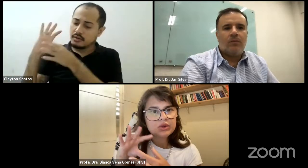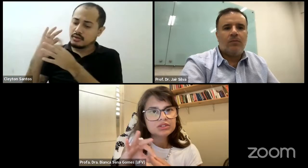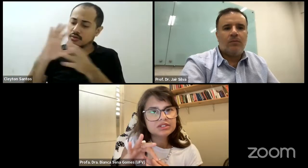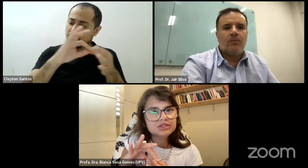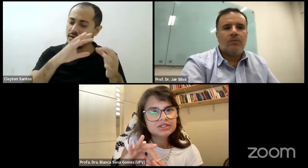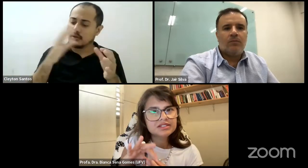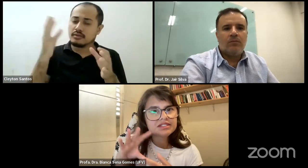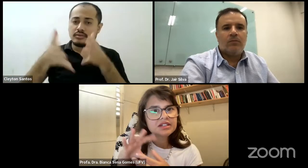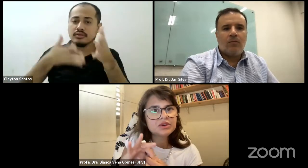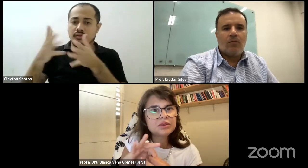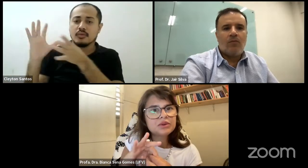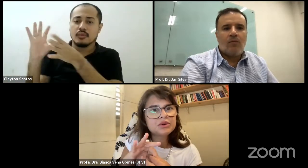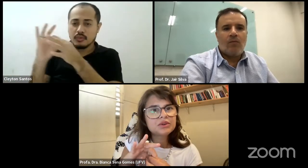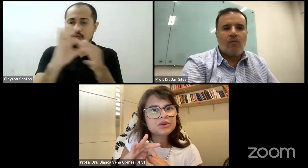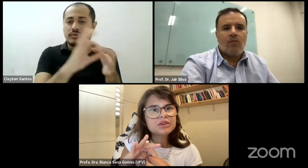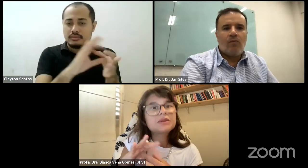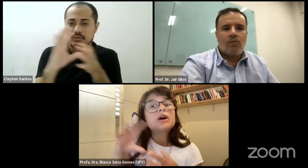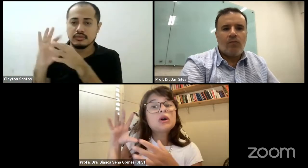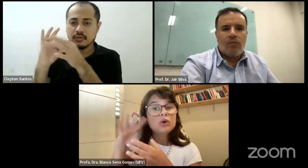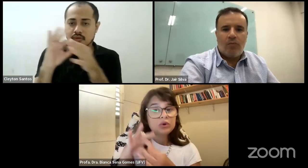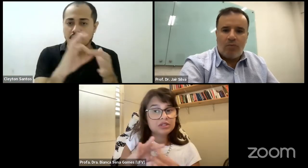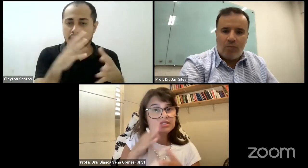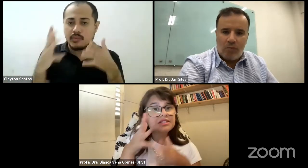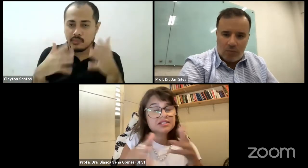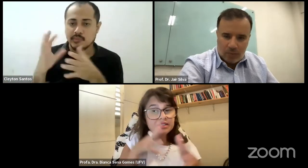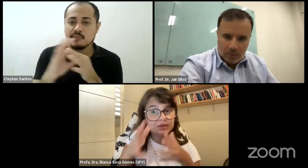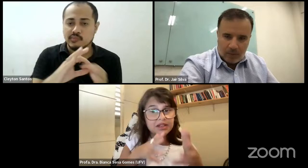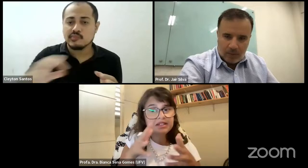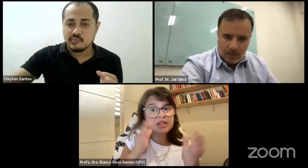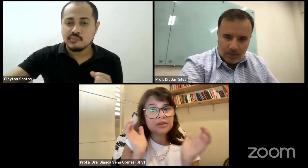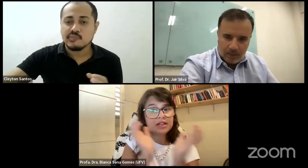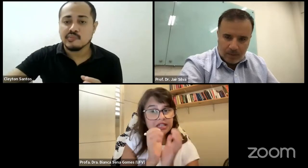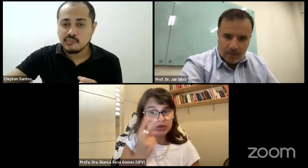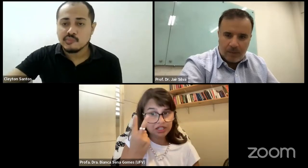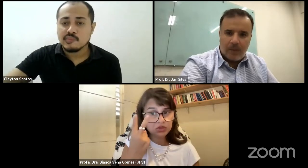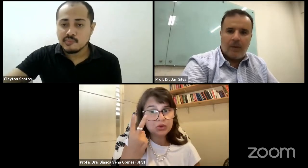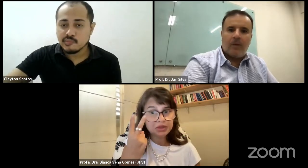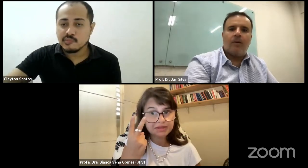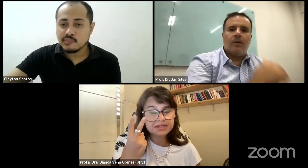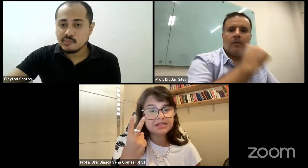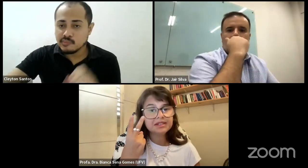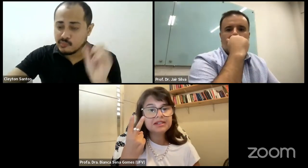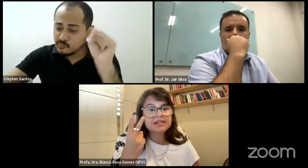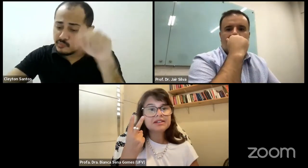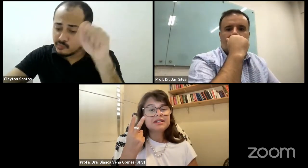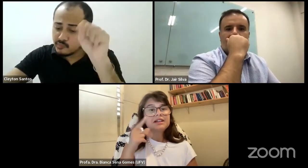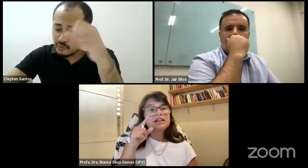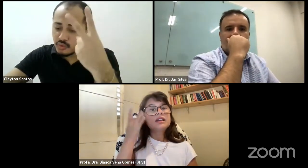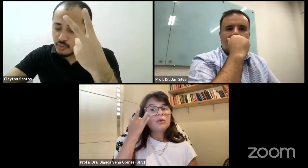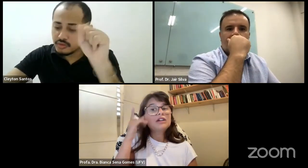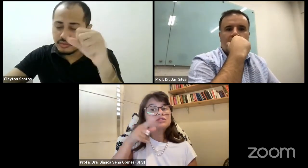Certo. Encontrei aqui. Encontrei o texto. Contextualização em livros.